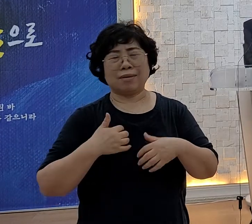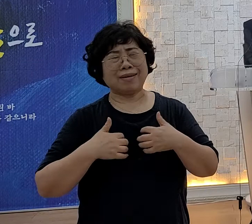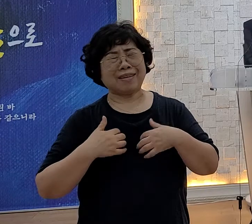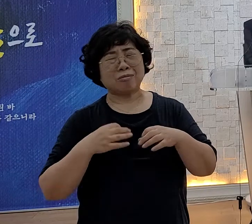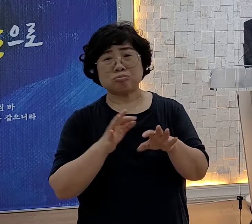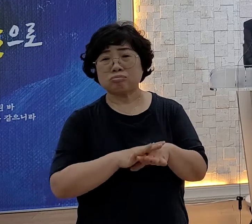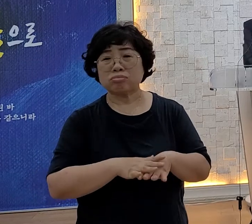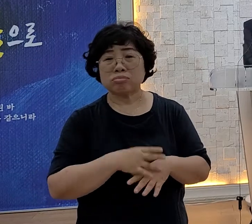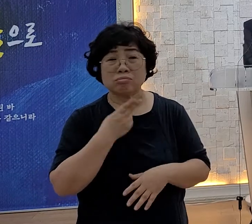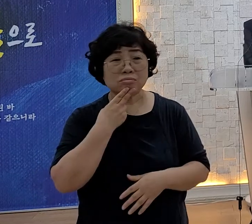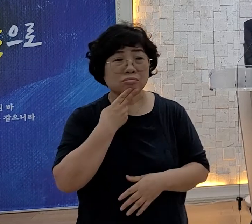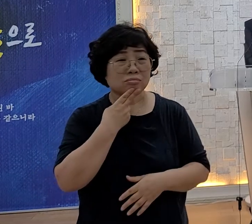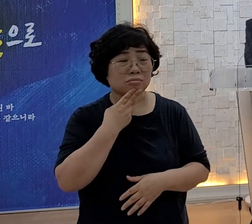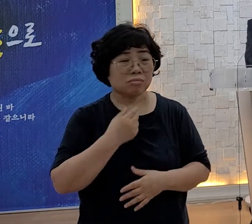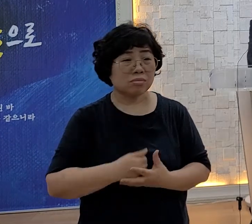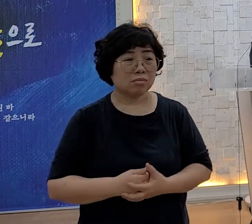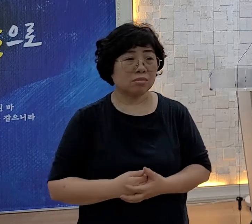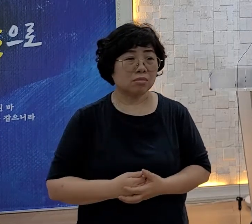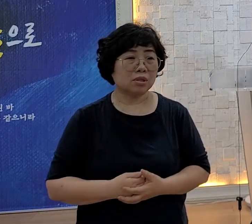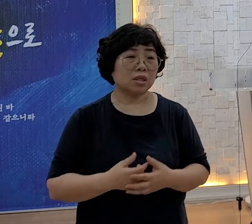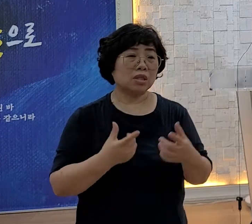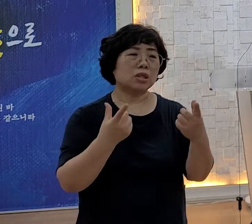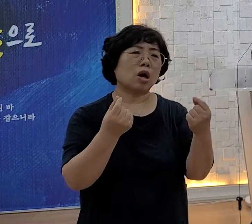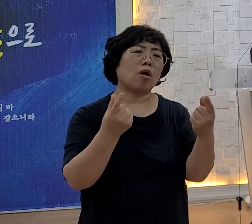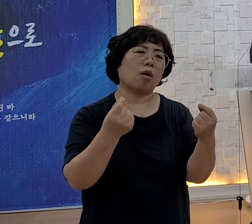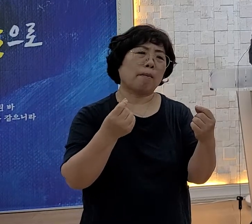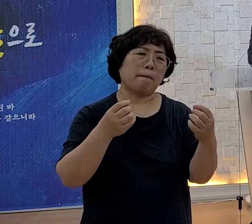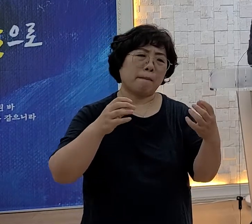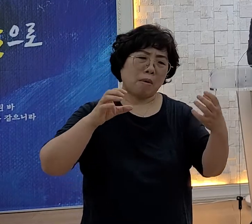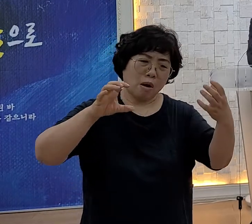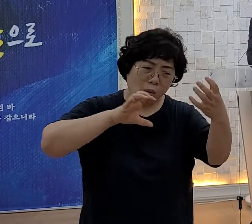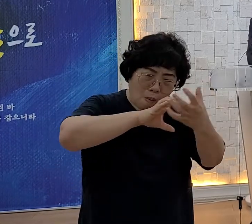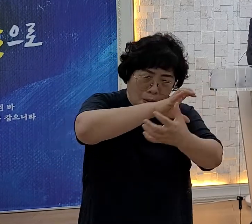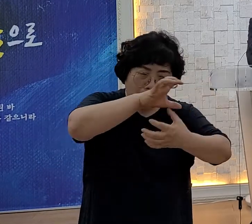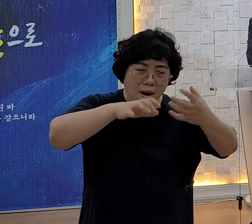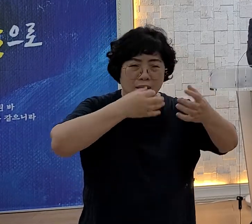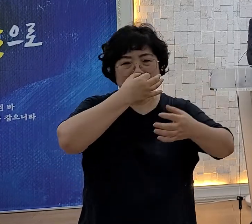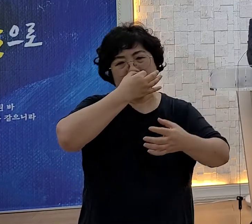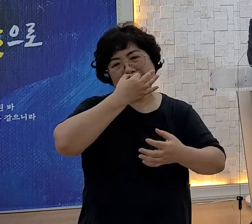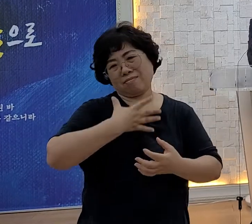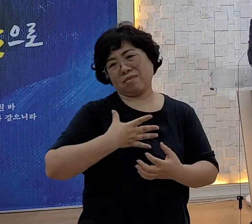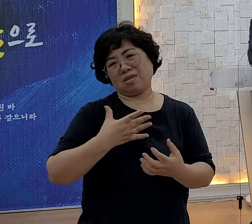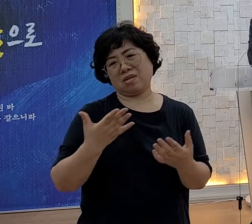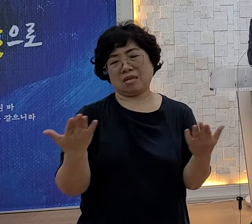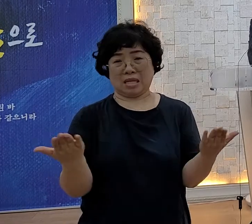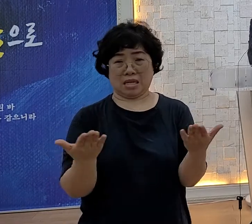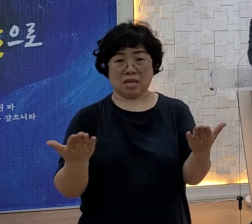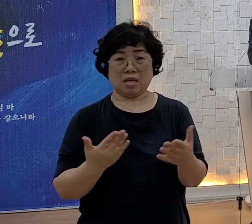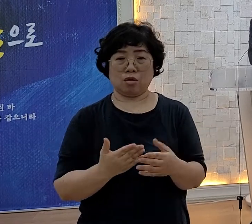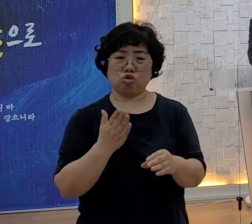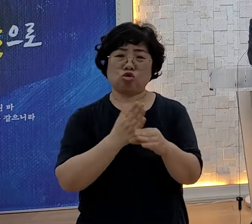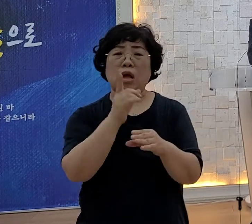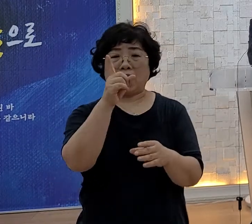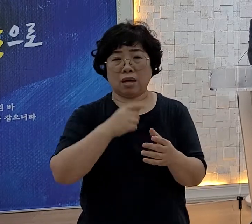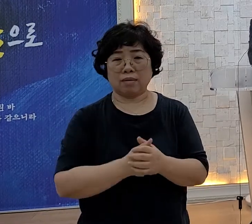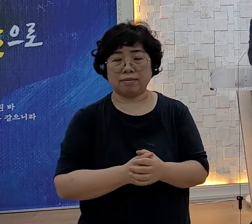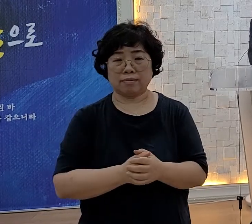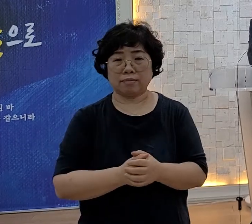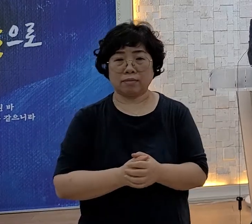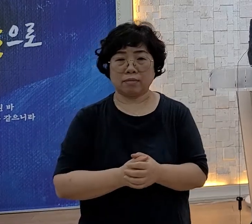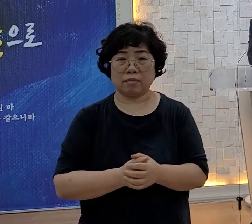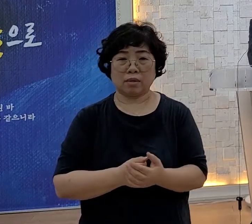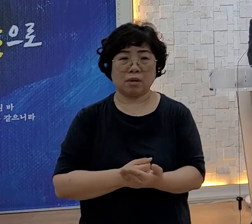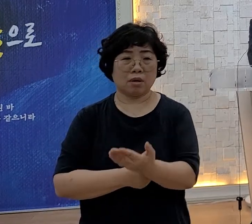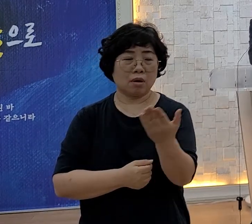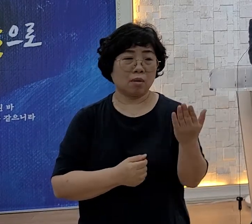기쁨이 확 사요. 그만큼 이 환난이라는 것은 힘들다는 거예요. 이 환난에 대한 여러분 오해를